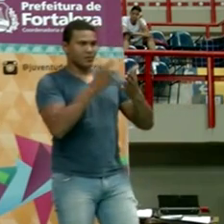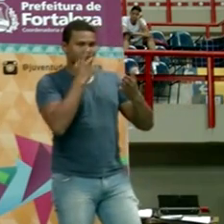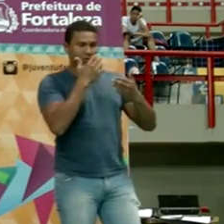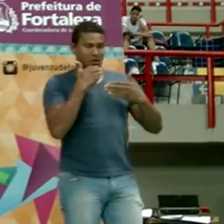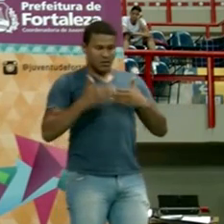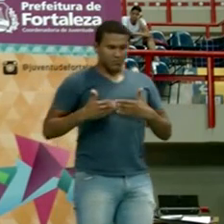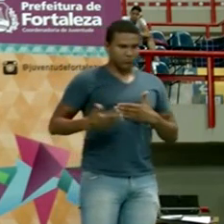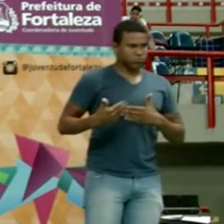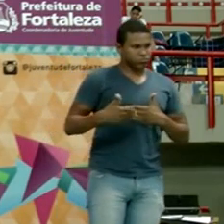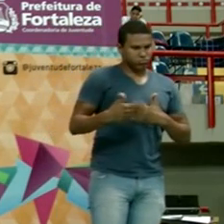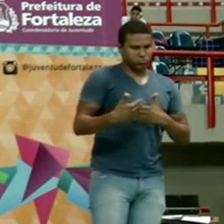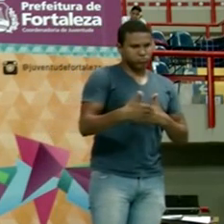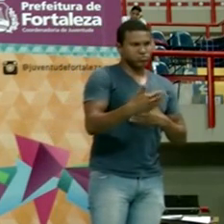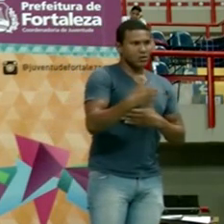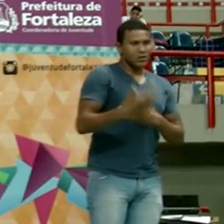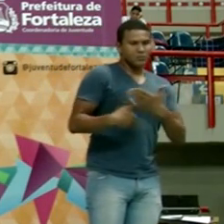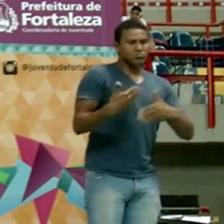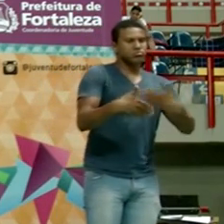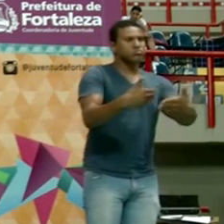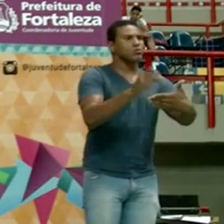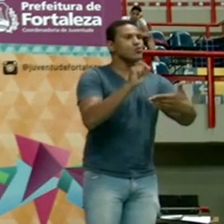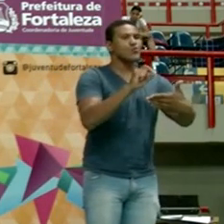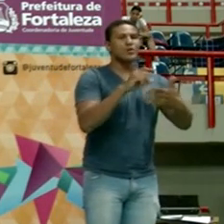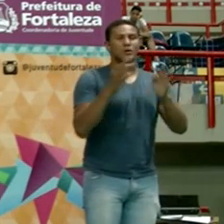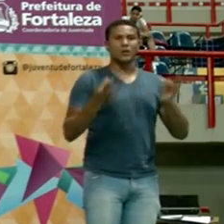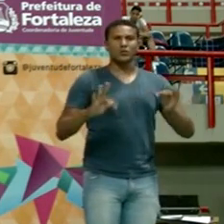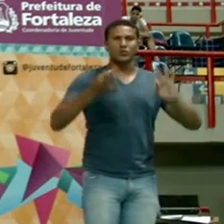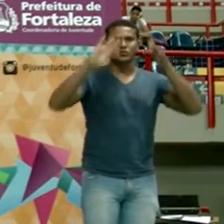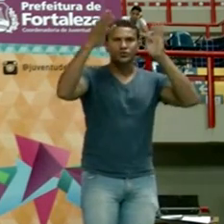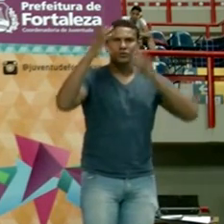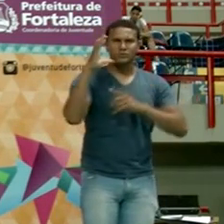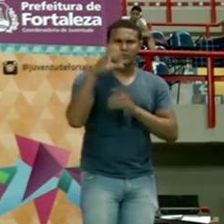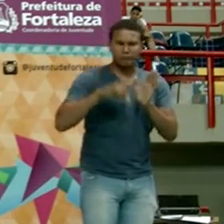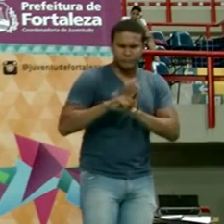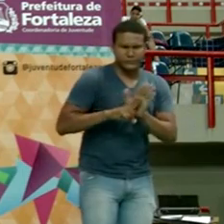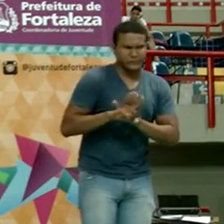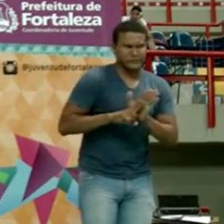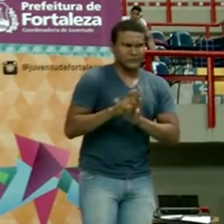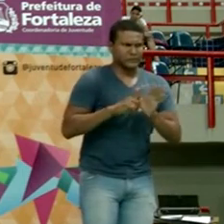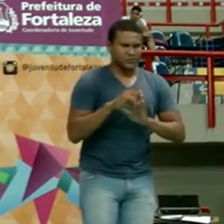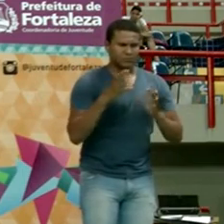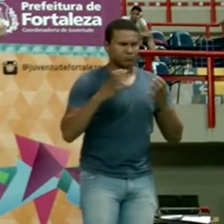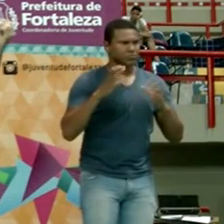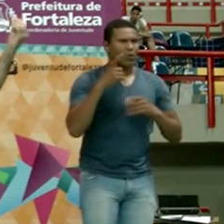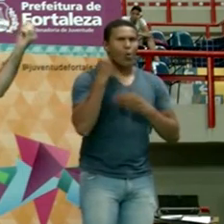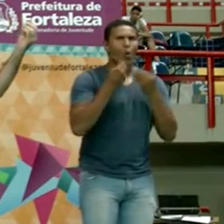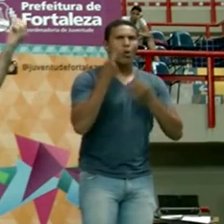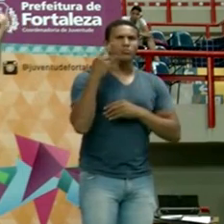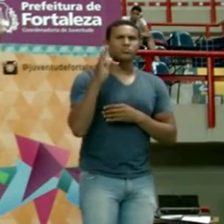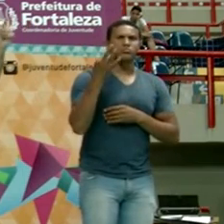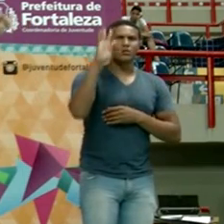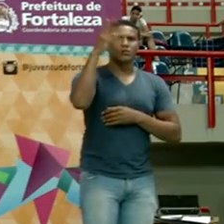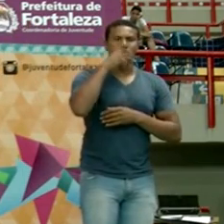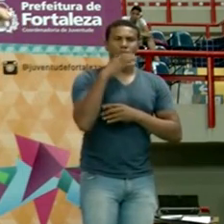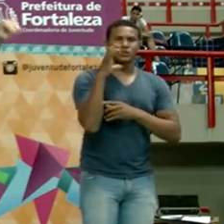avançar mais na tecnologia, na ciência, na tecnologia. Como é que se avança em ciência e tecnologia? Investindo